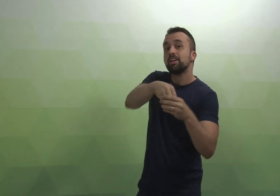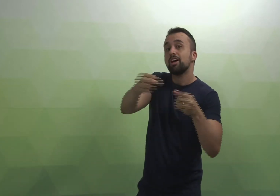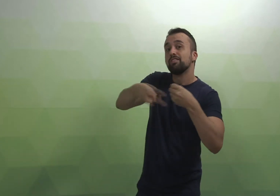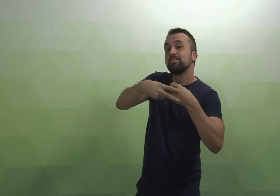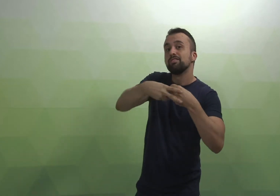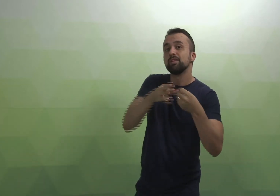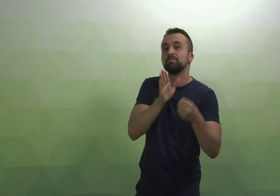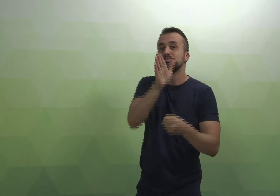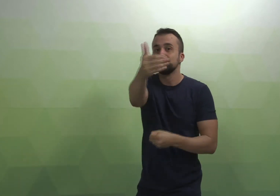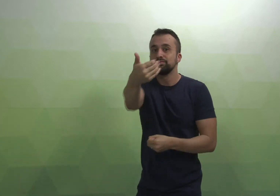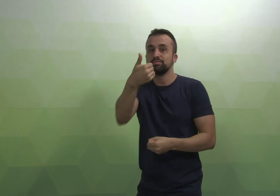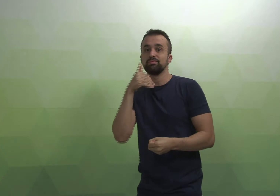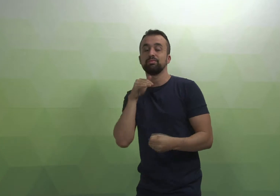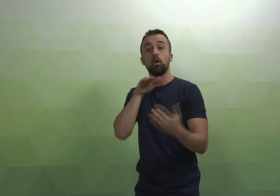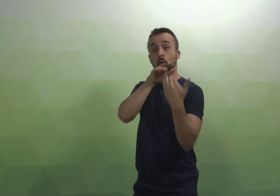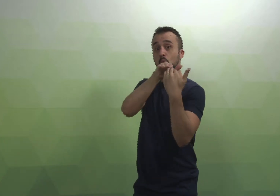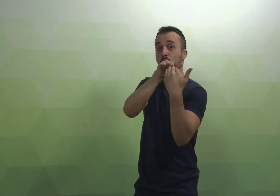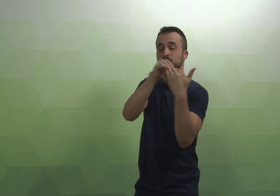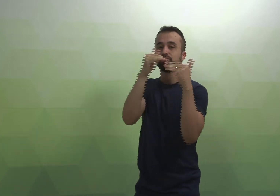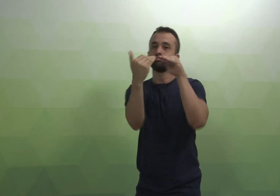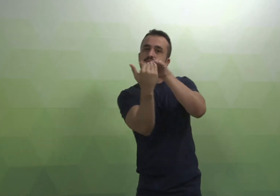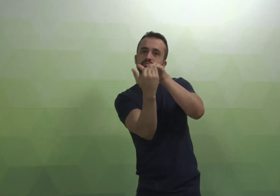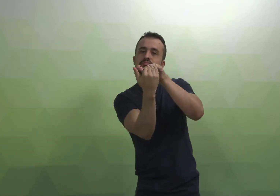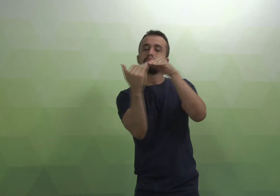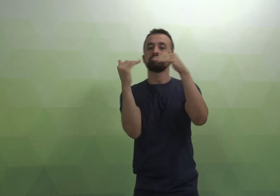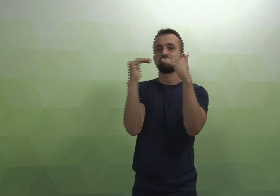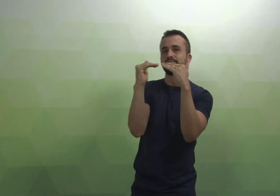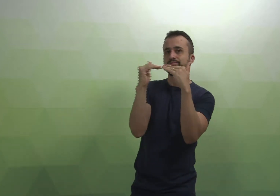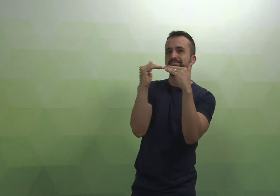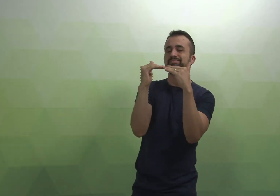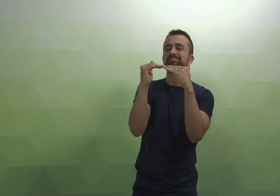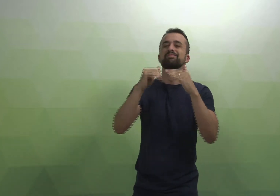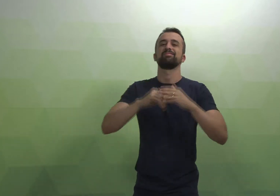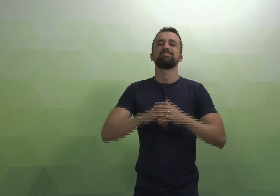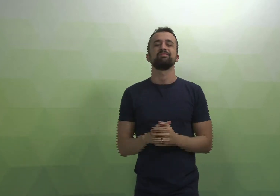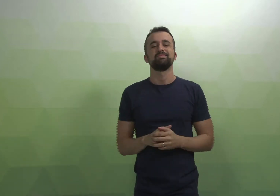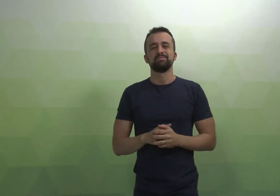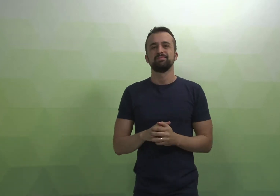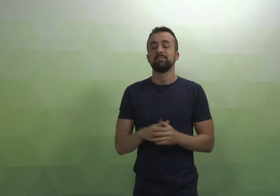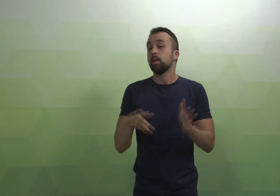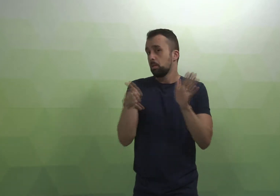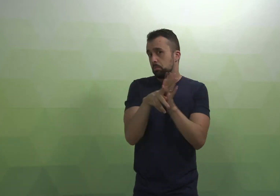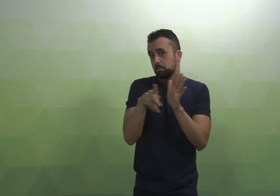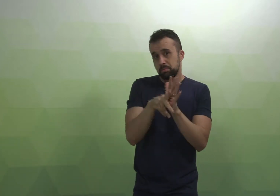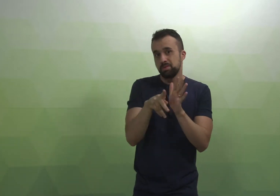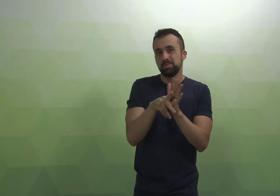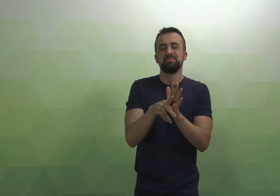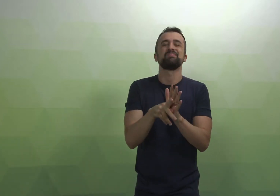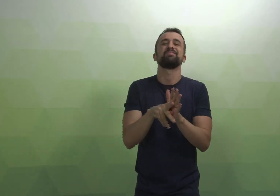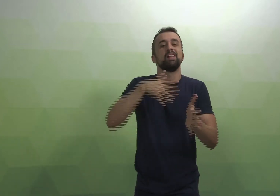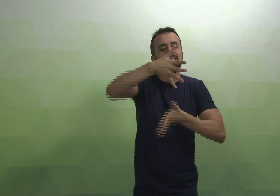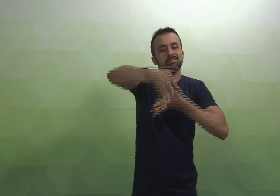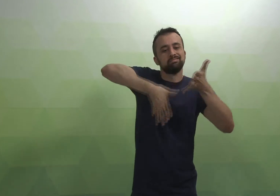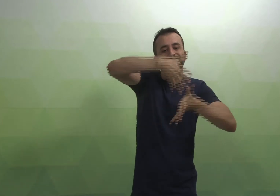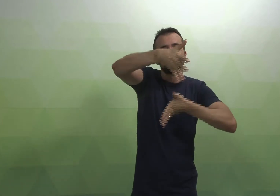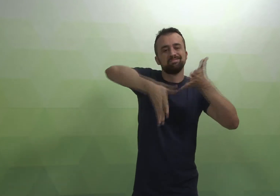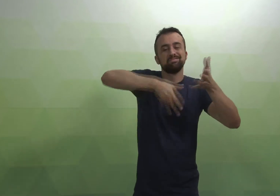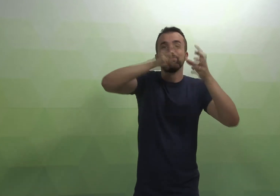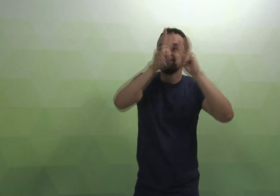a incorporação de verbos direcionais ou com concordância ou flexão, típico da